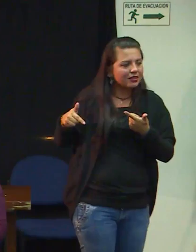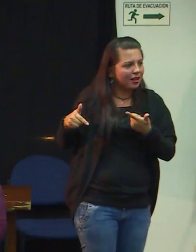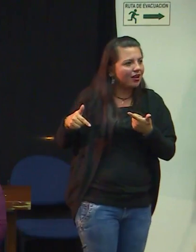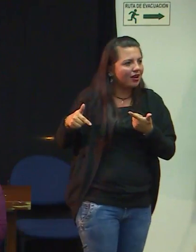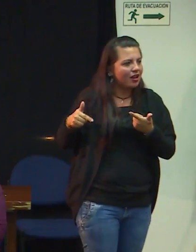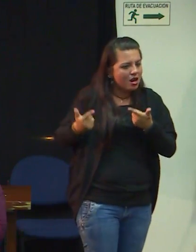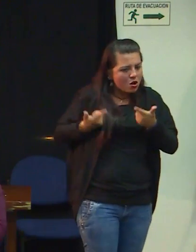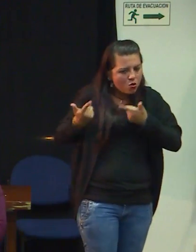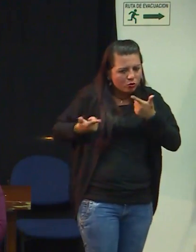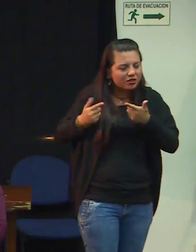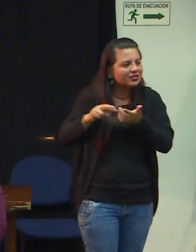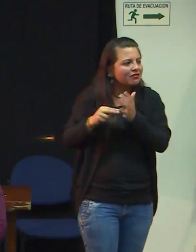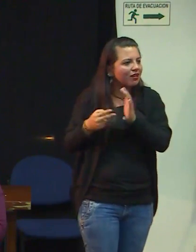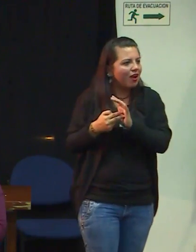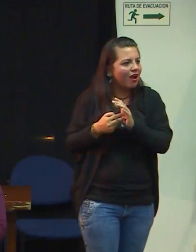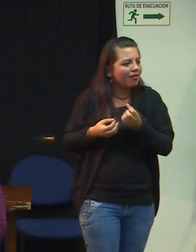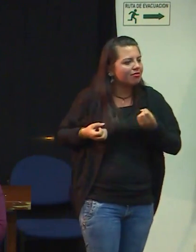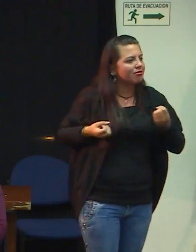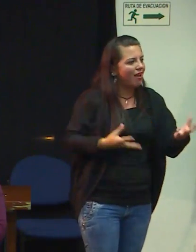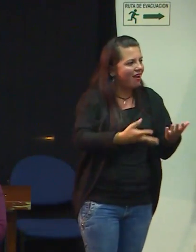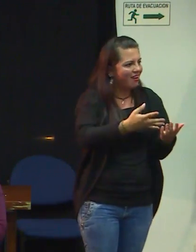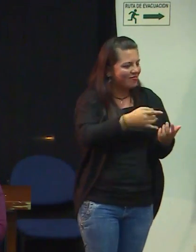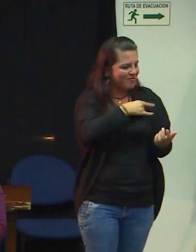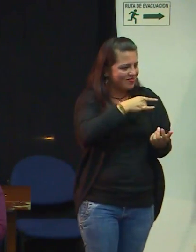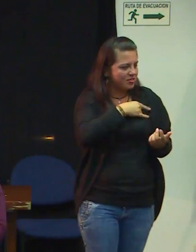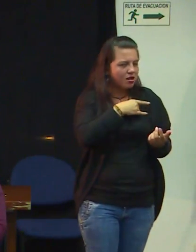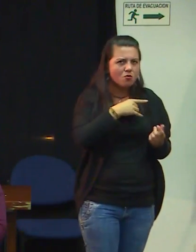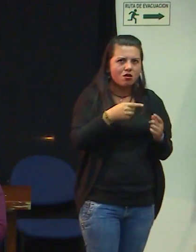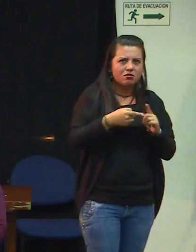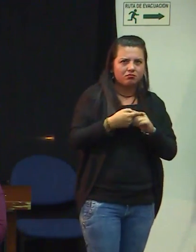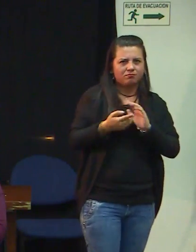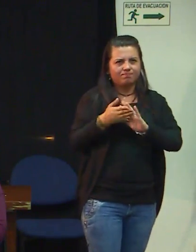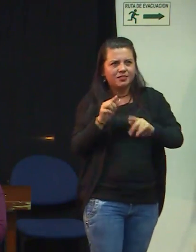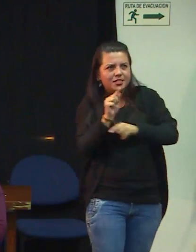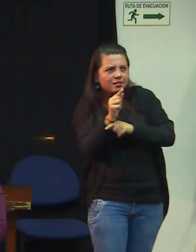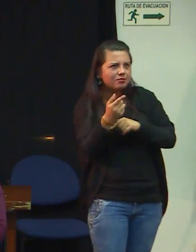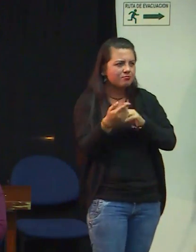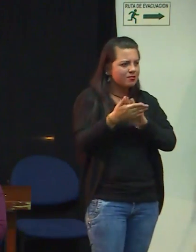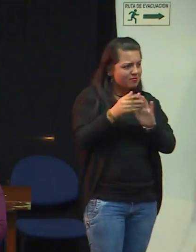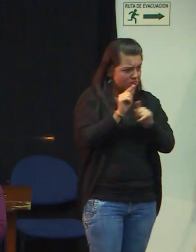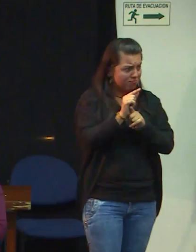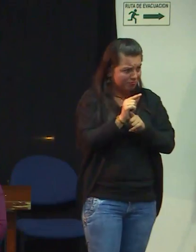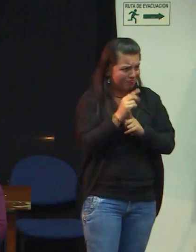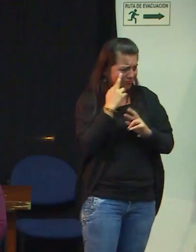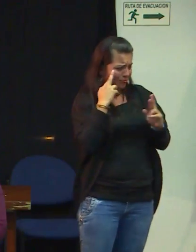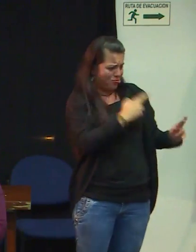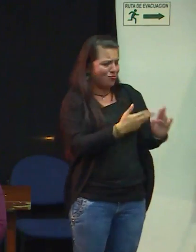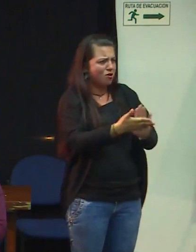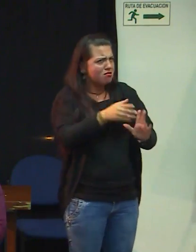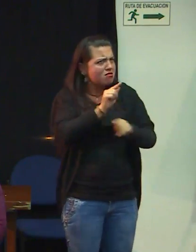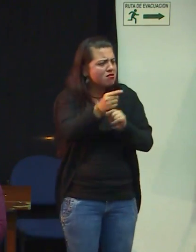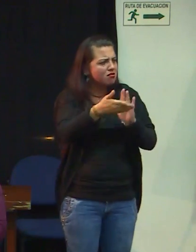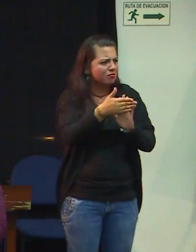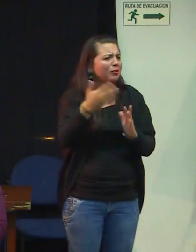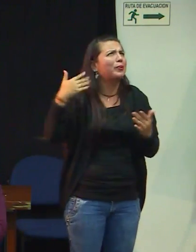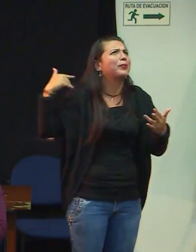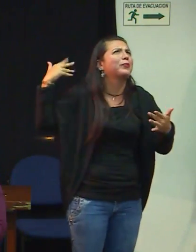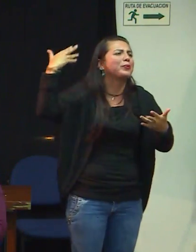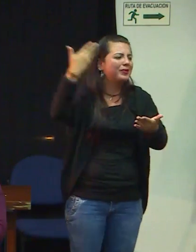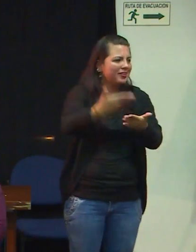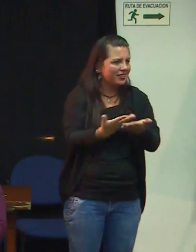de universidad y este carácter crítico que llevamos ya históricamente durante mucho tiempo, es el primer paso para